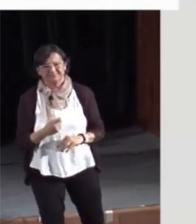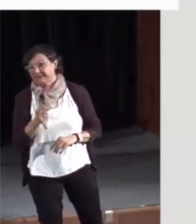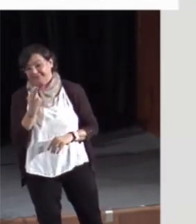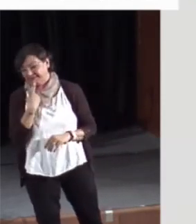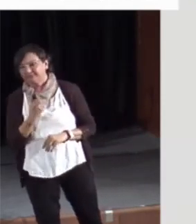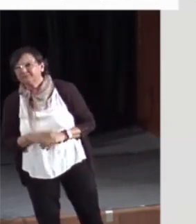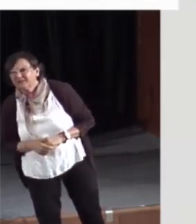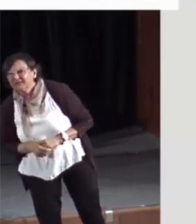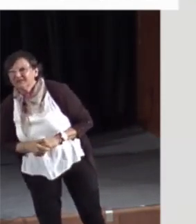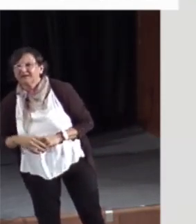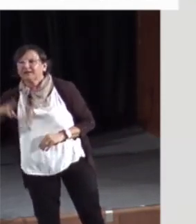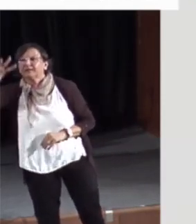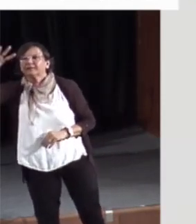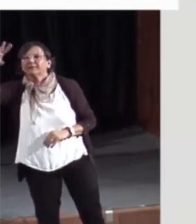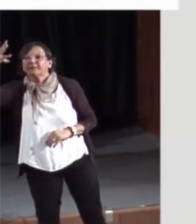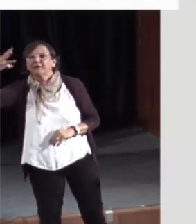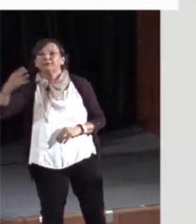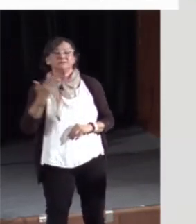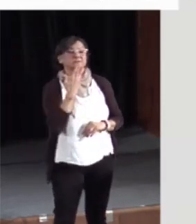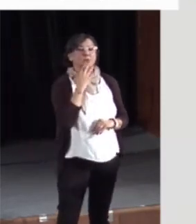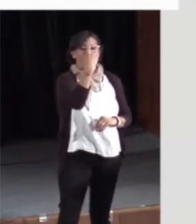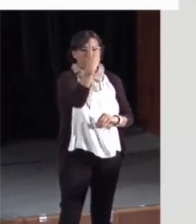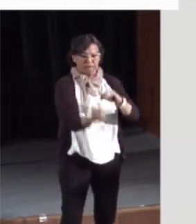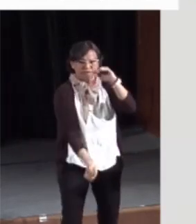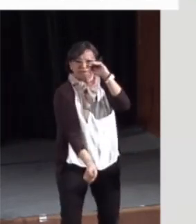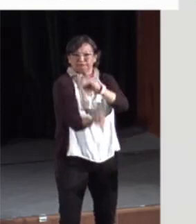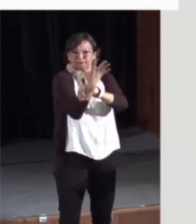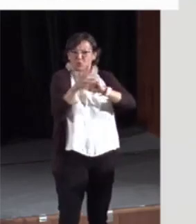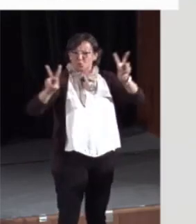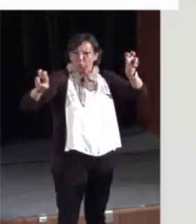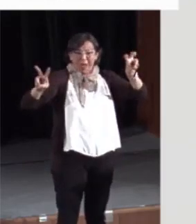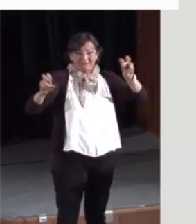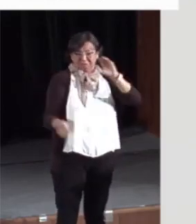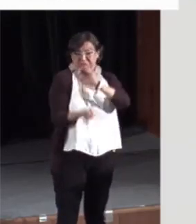signos más definida. Como tercera conclusión,